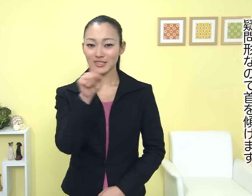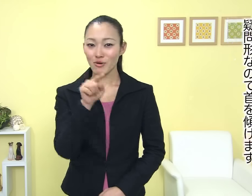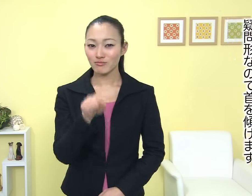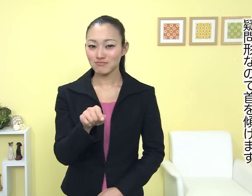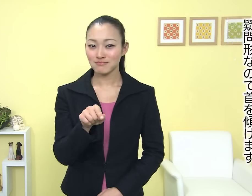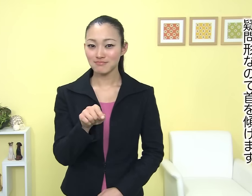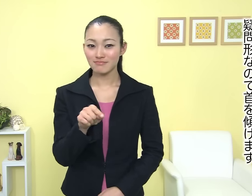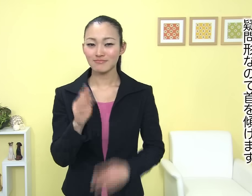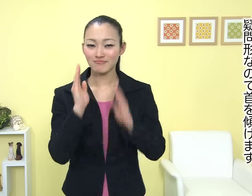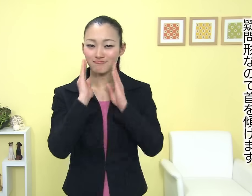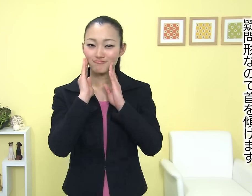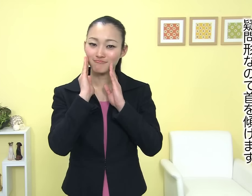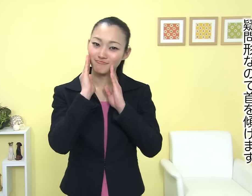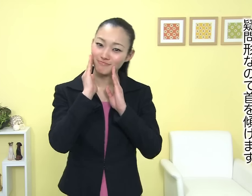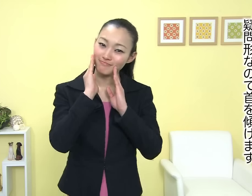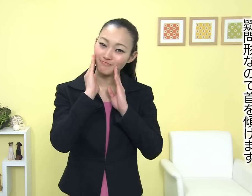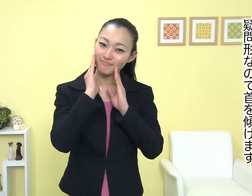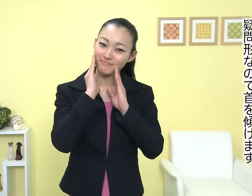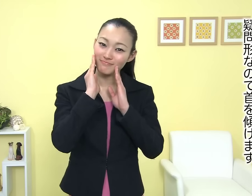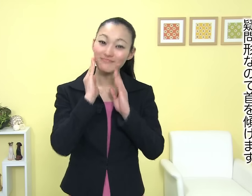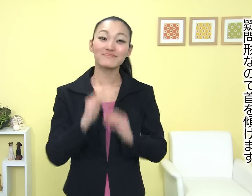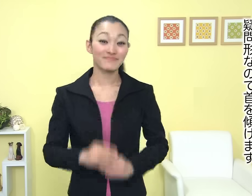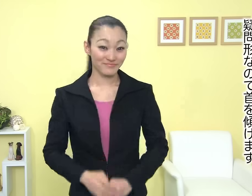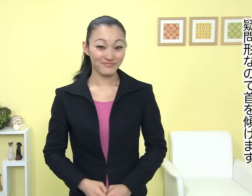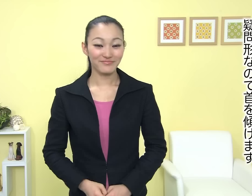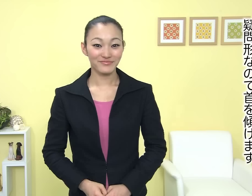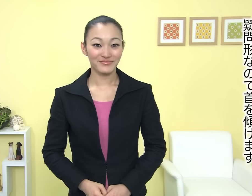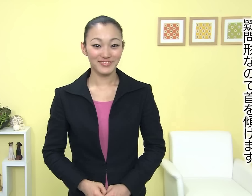疑問形なので首をかしげます。